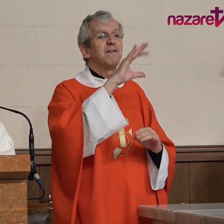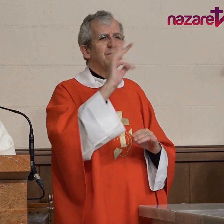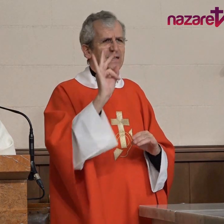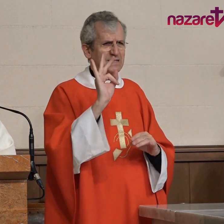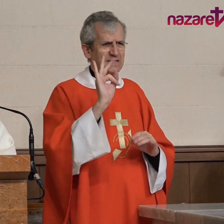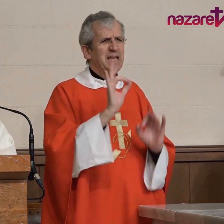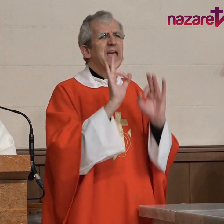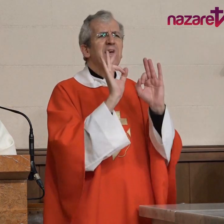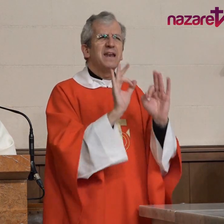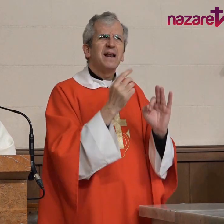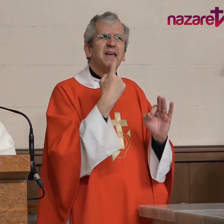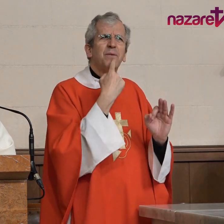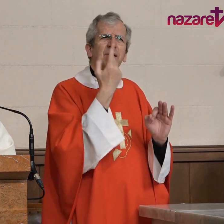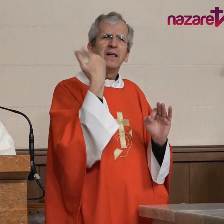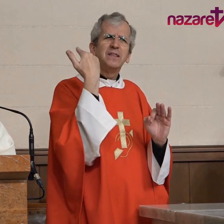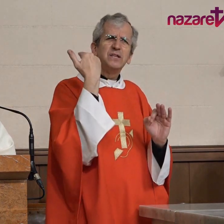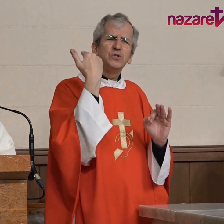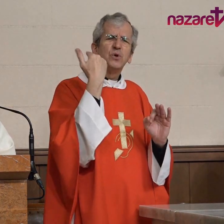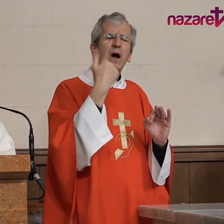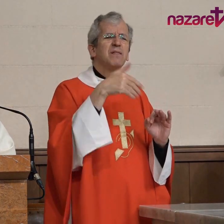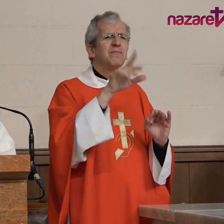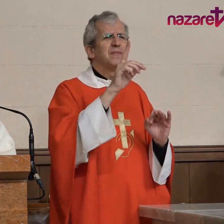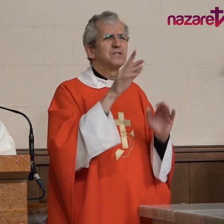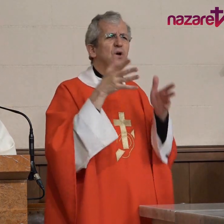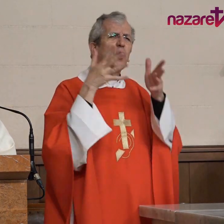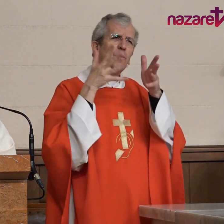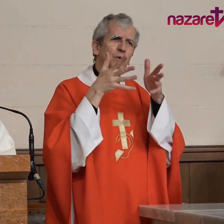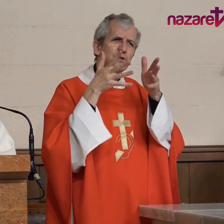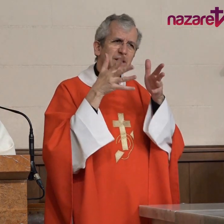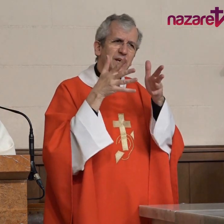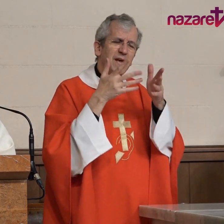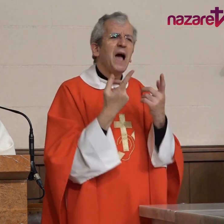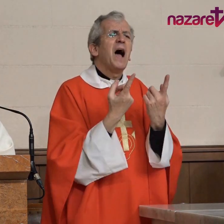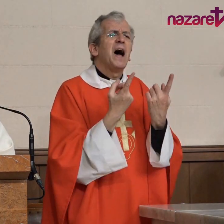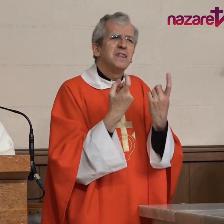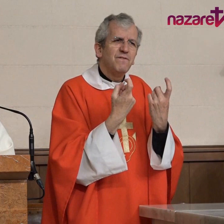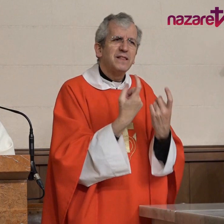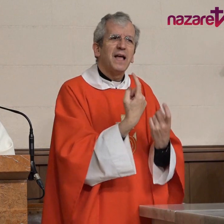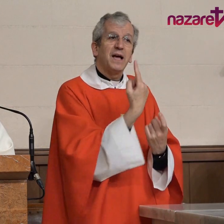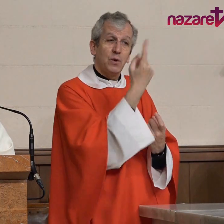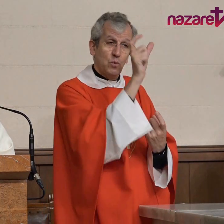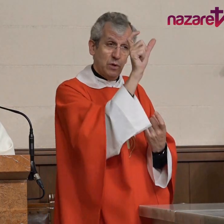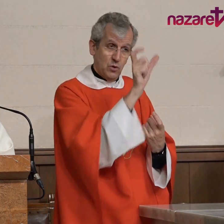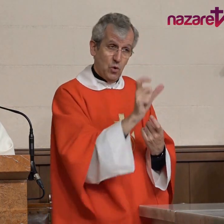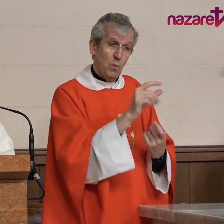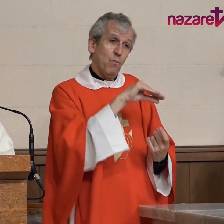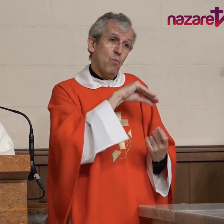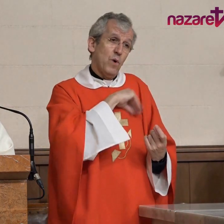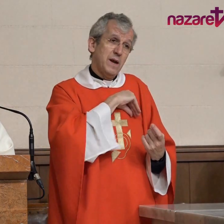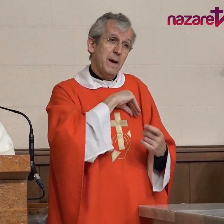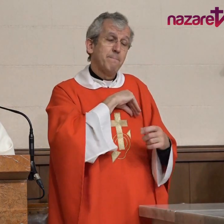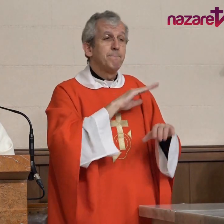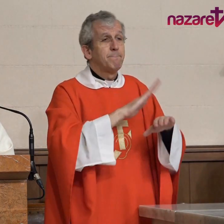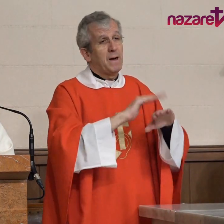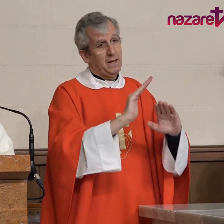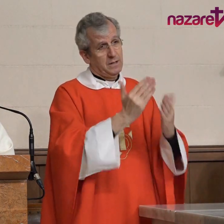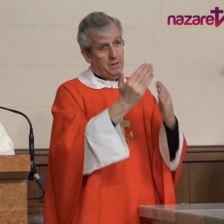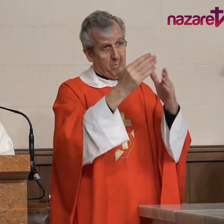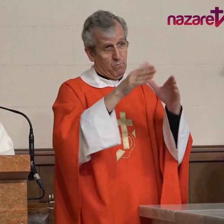Caifás era el que había dado a los judíos este consejo: Conviene que muera un solo hombre por el